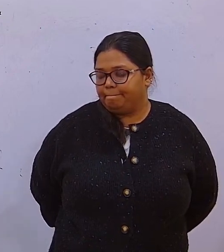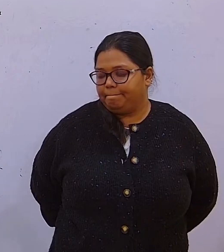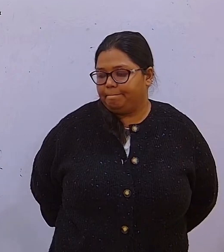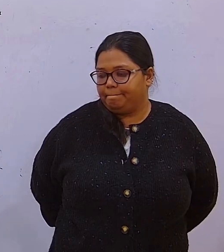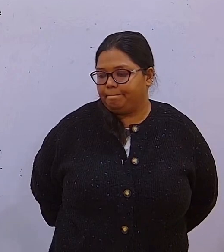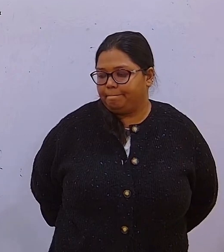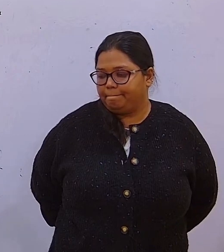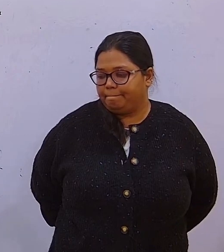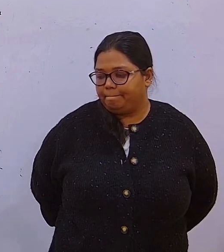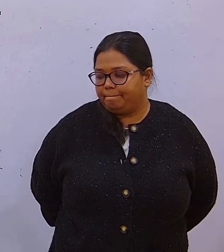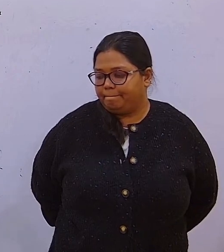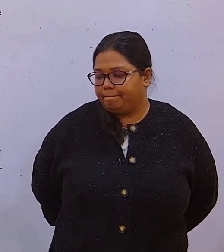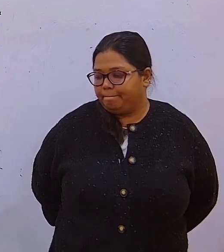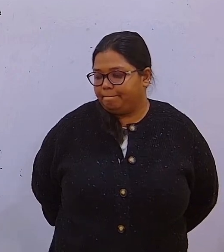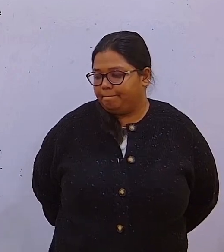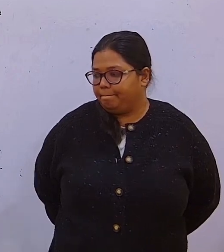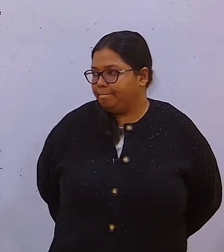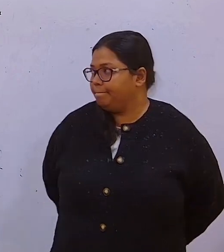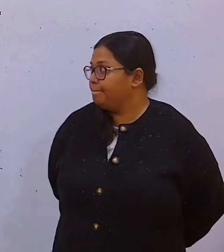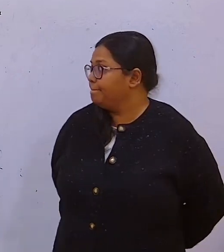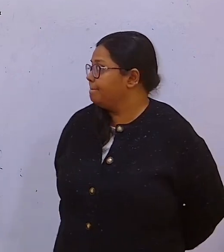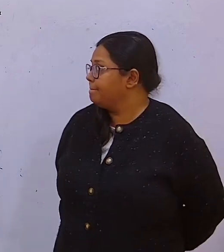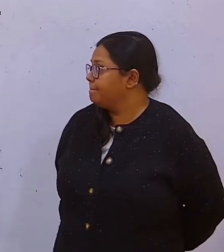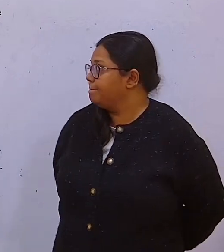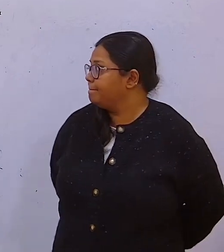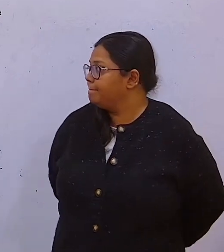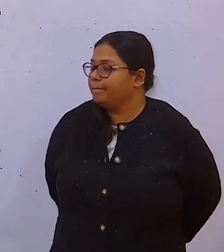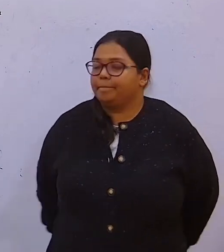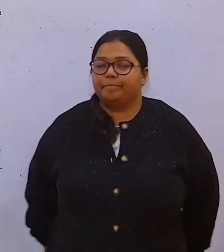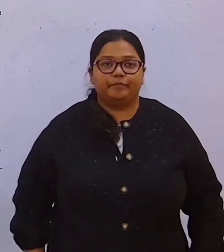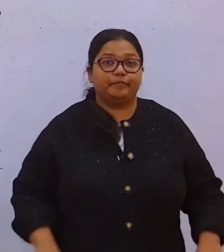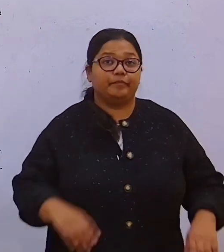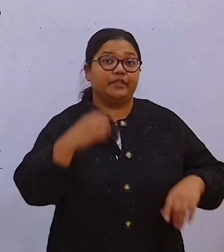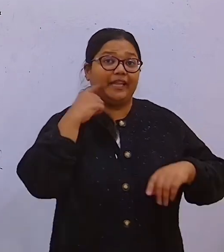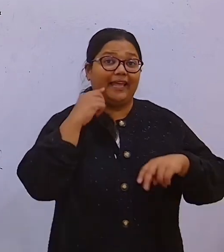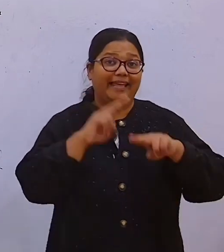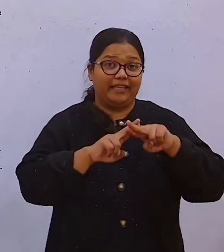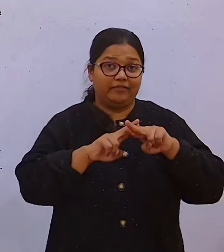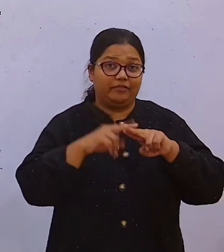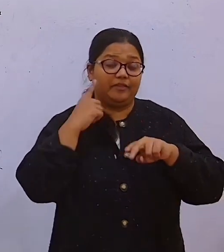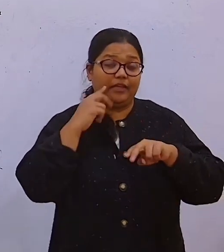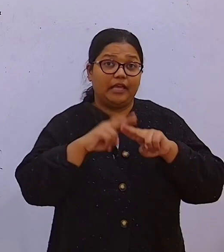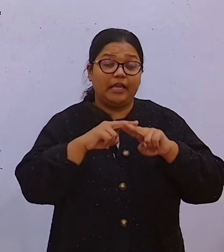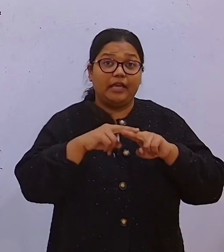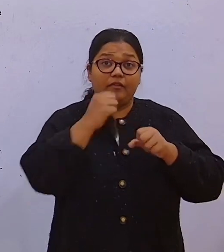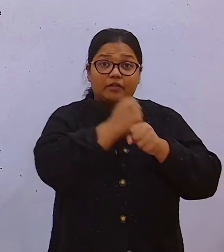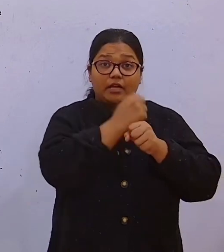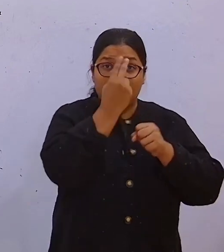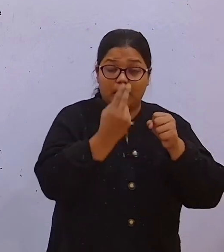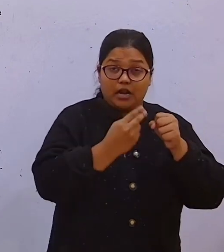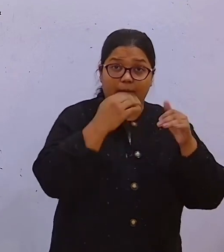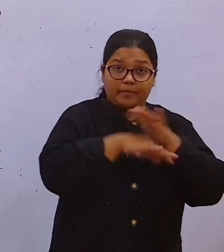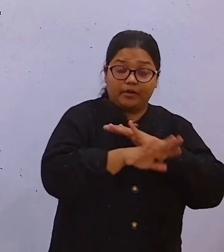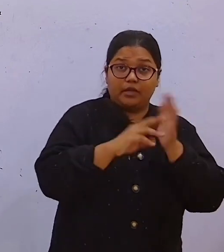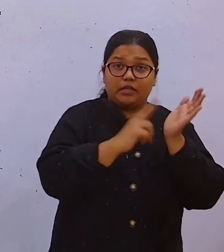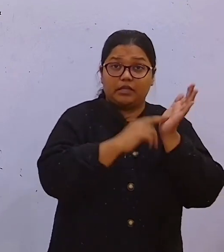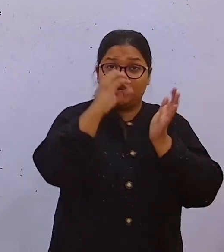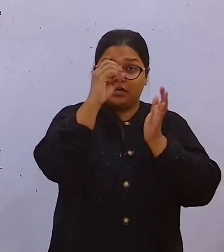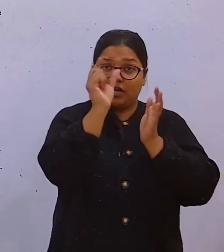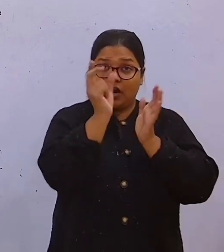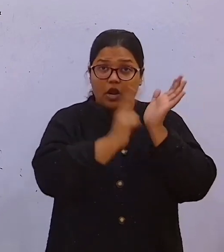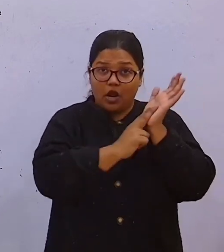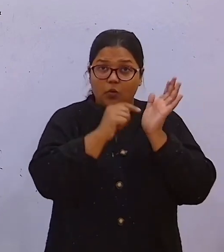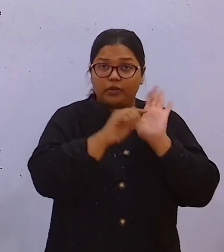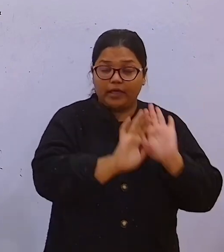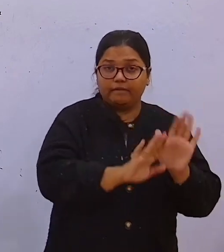ठीक है। और स्लैश लिखना अ पीस ऑफ, पीस मतलब भी टुकड़ा, अ पीस ऑफ,